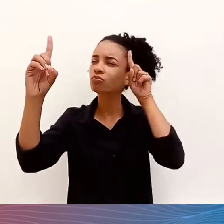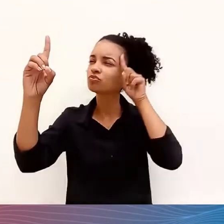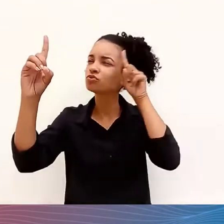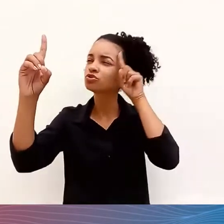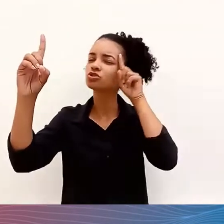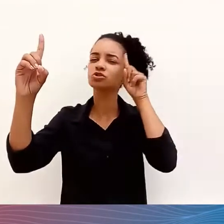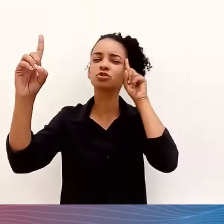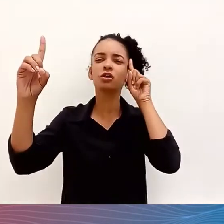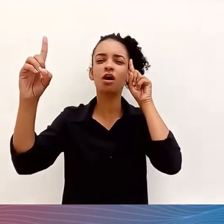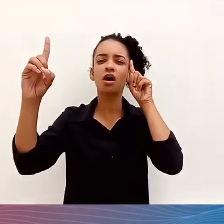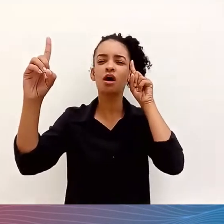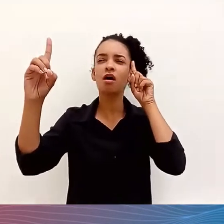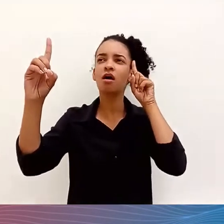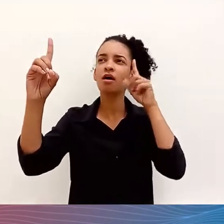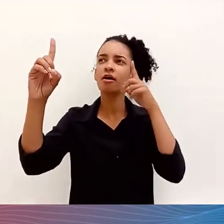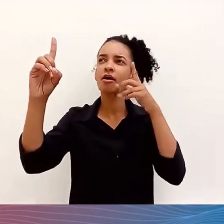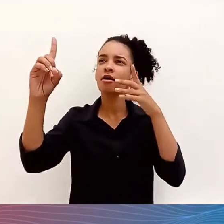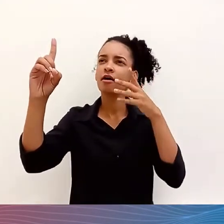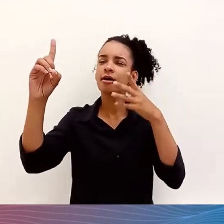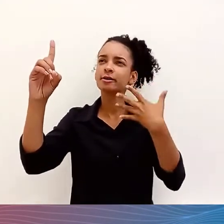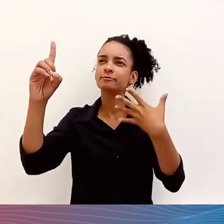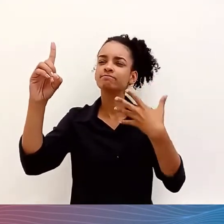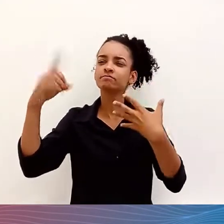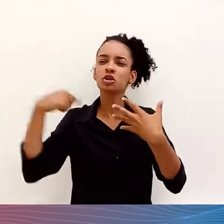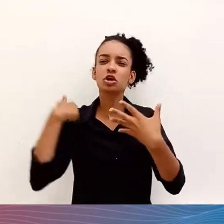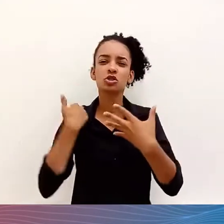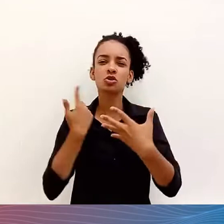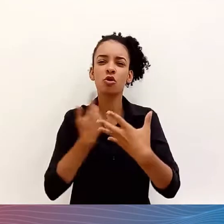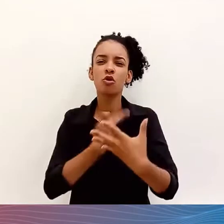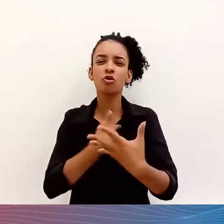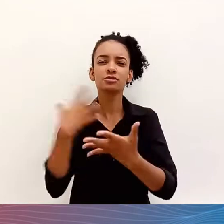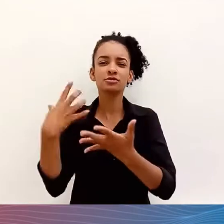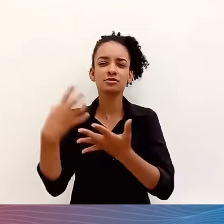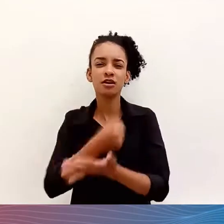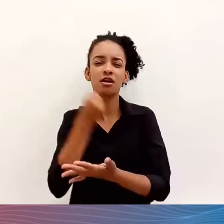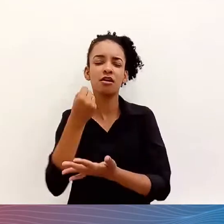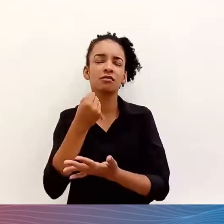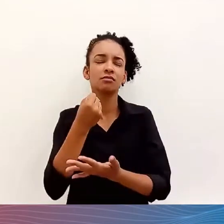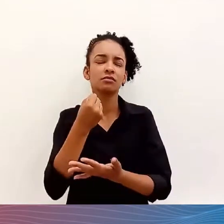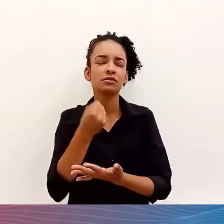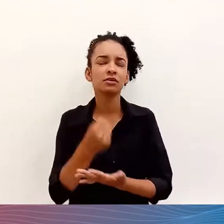nossa salvação. O nosso Deus é o Deus